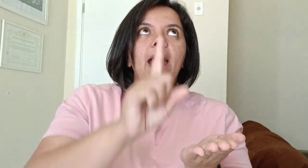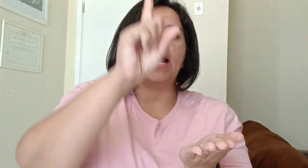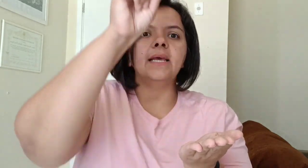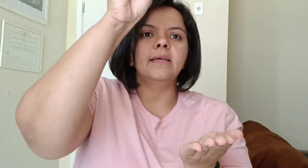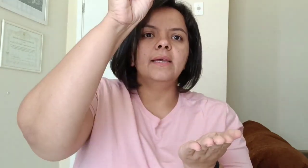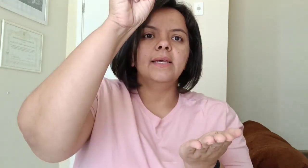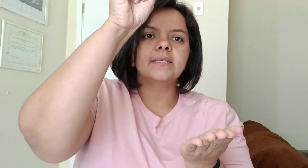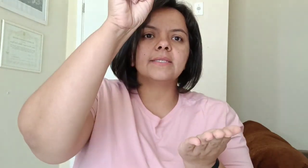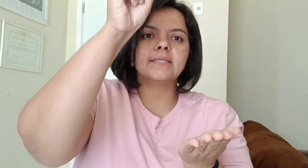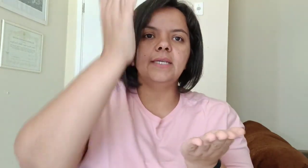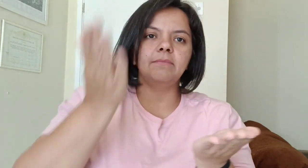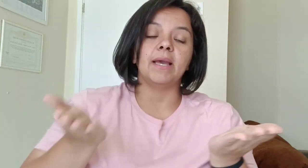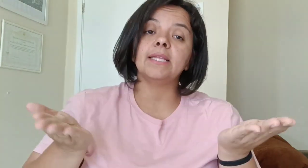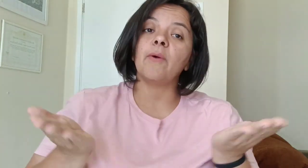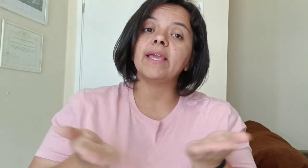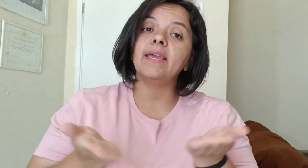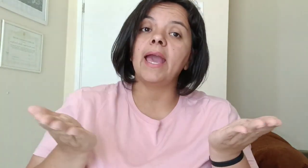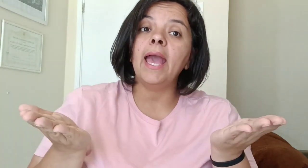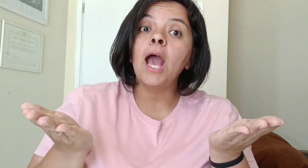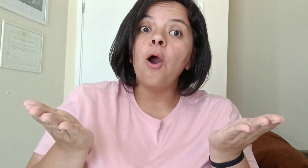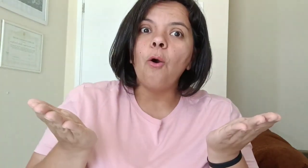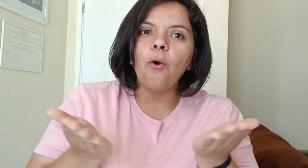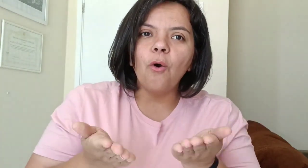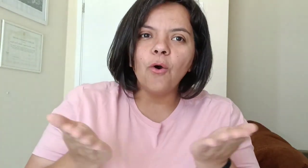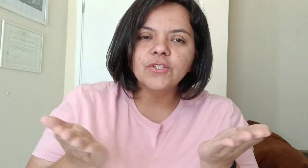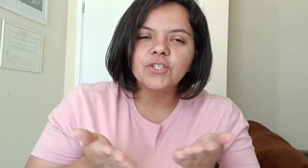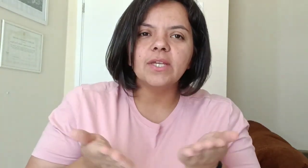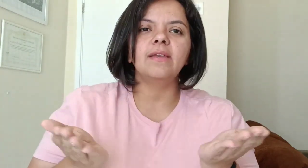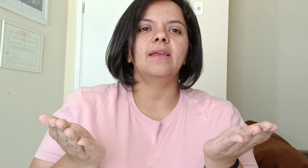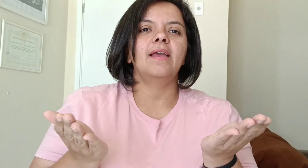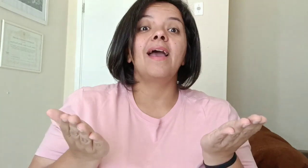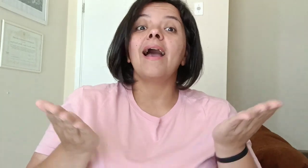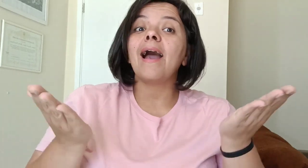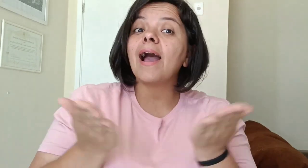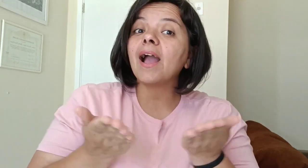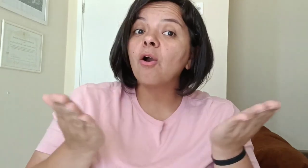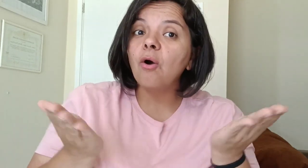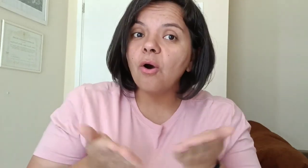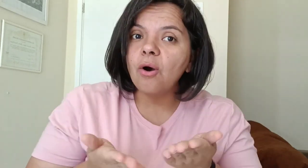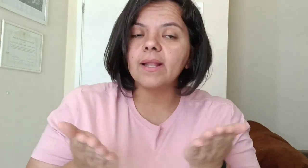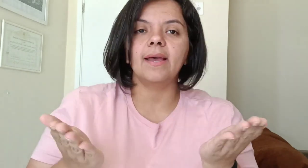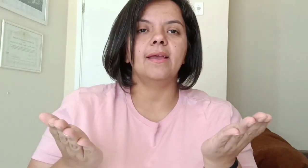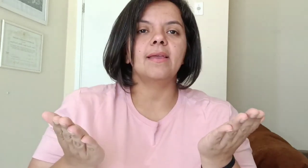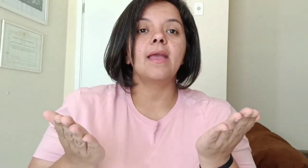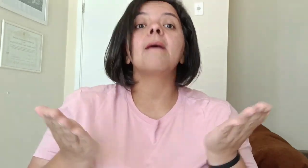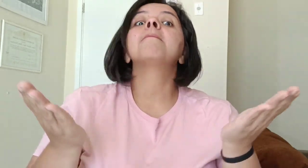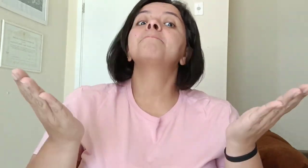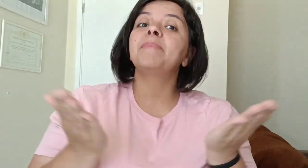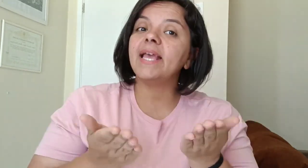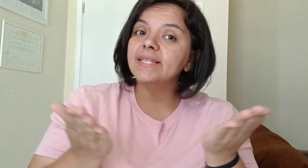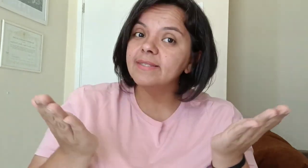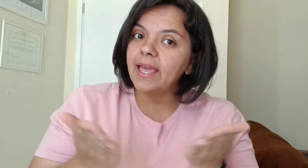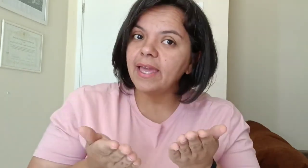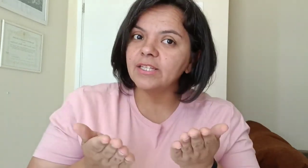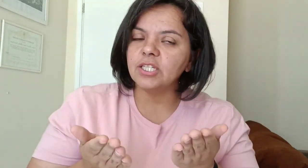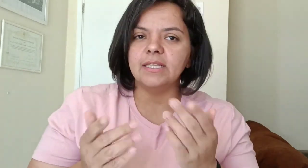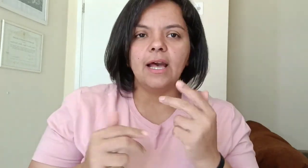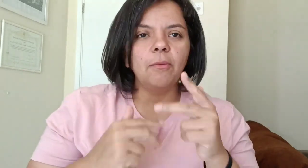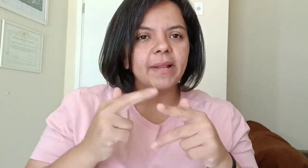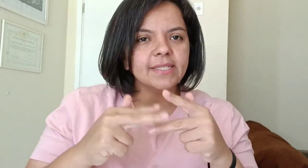para cima. Então, aqui é hoje, agora, presente, não